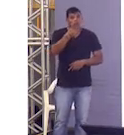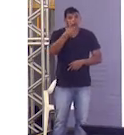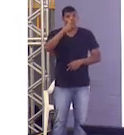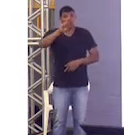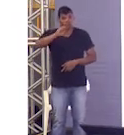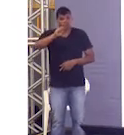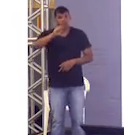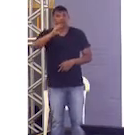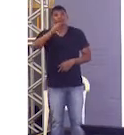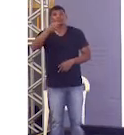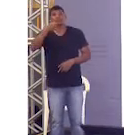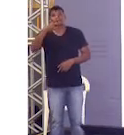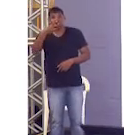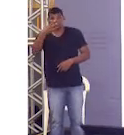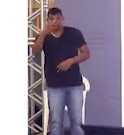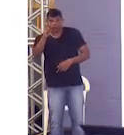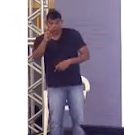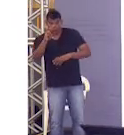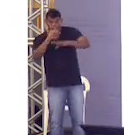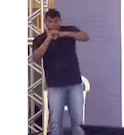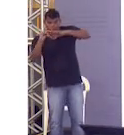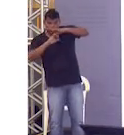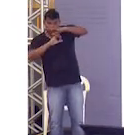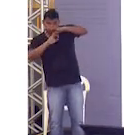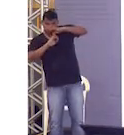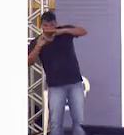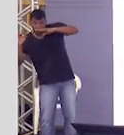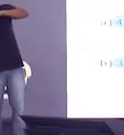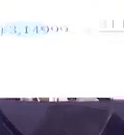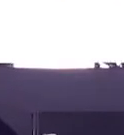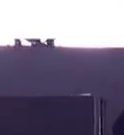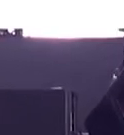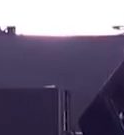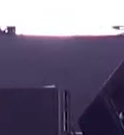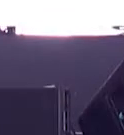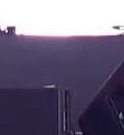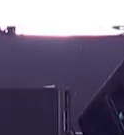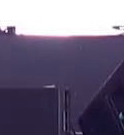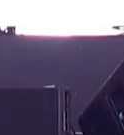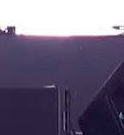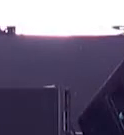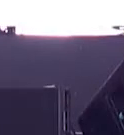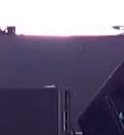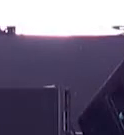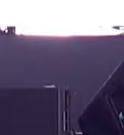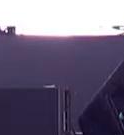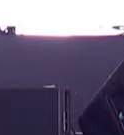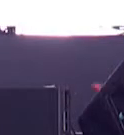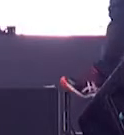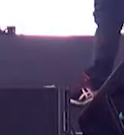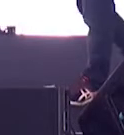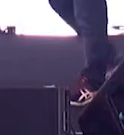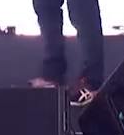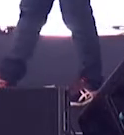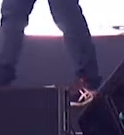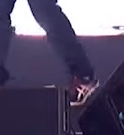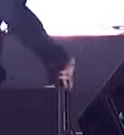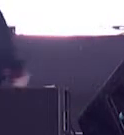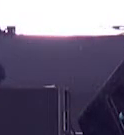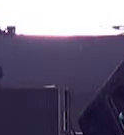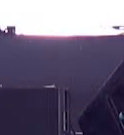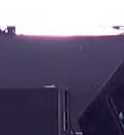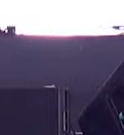2.835 sobre 900. Robério, eu posso simplificar essa fração?